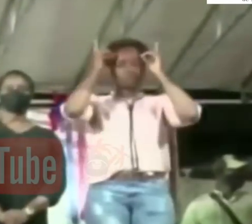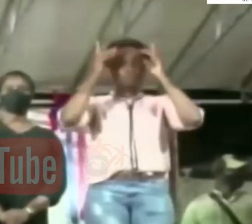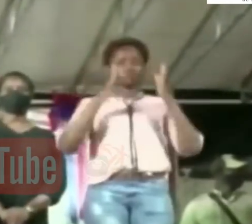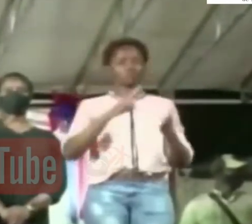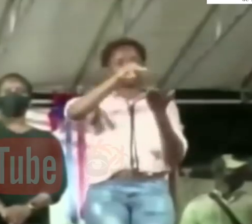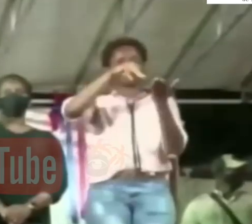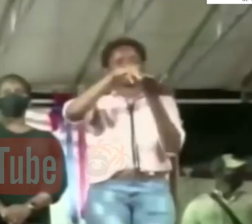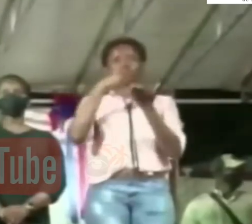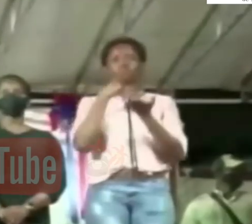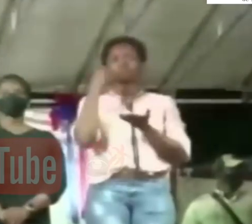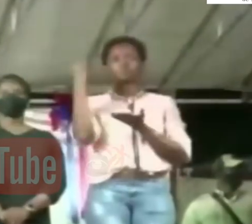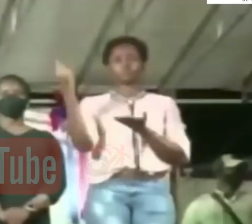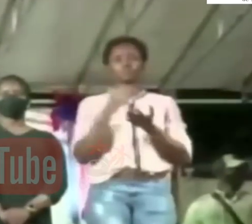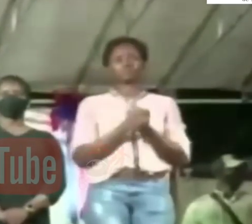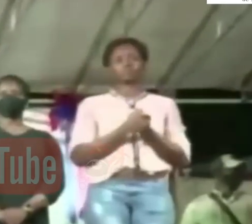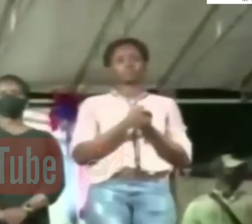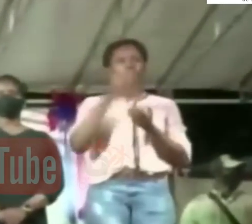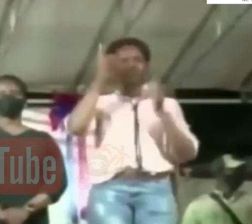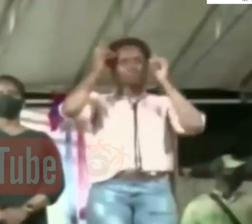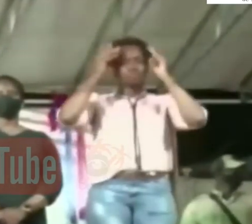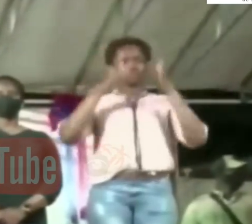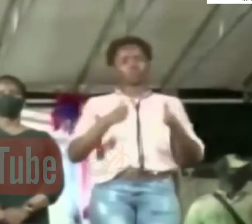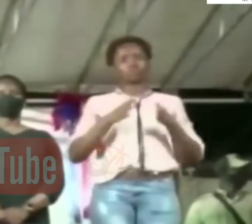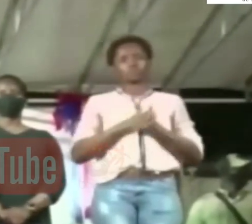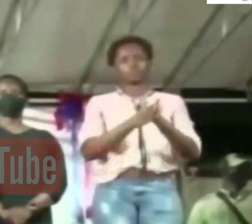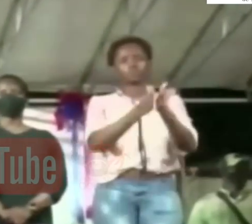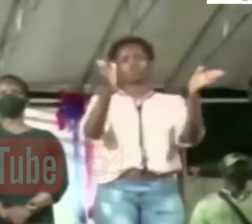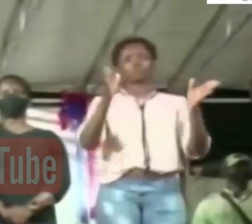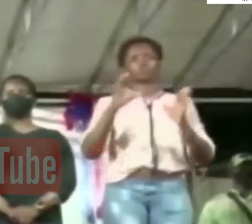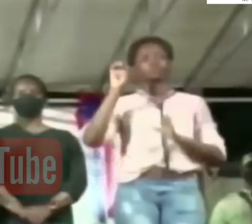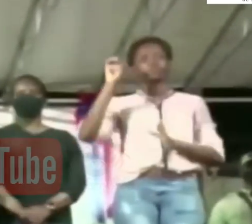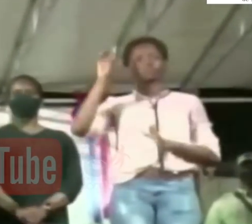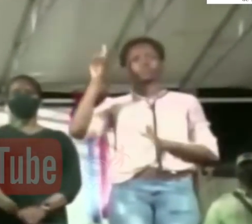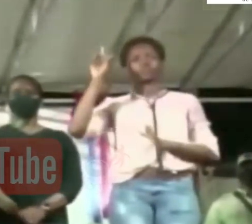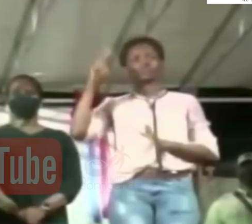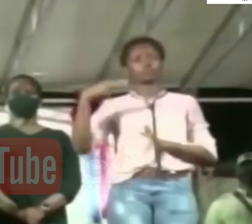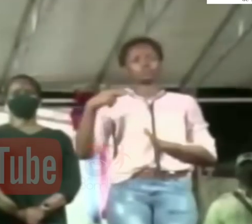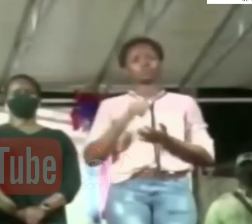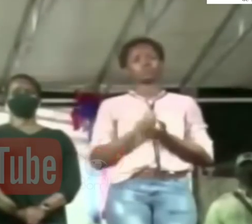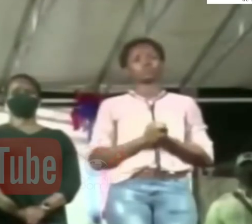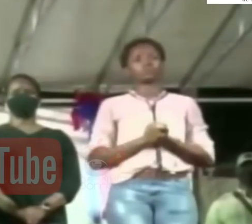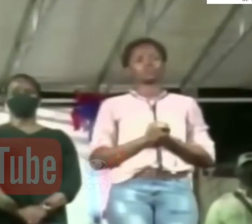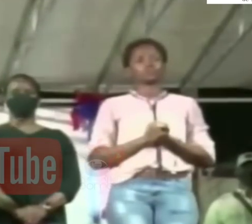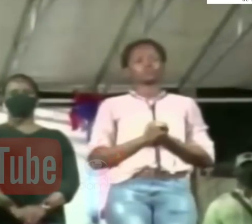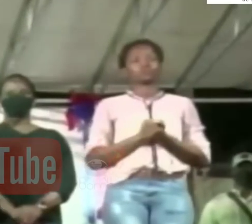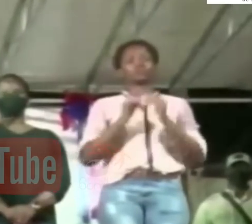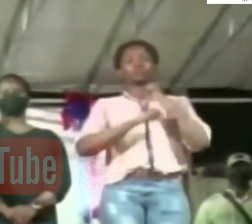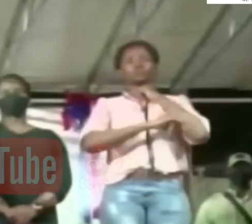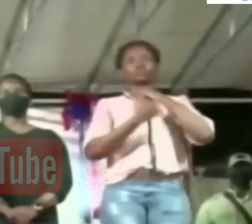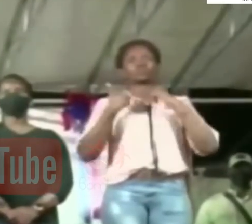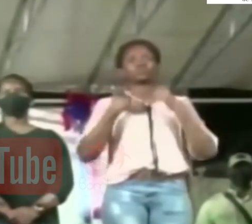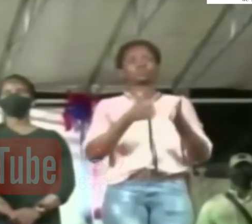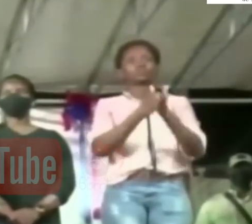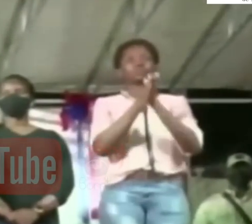de la zone, directeur général EDH, Jérémy m'en demande. L'Alna est de pointe, puis ça